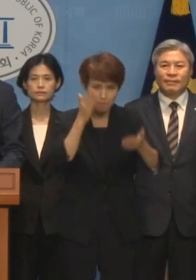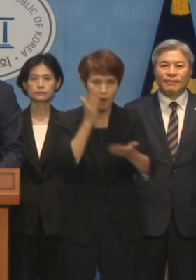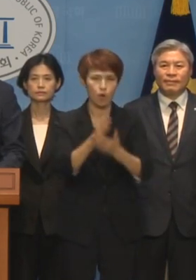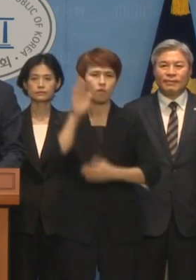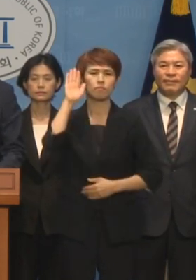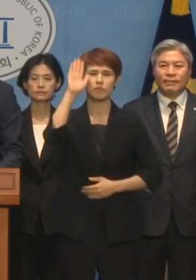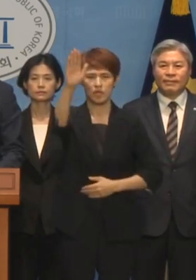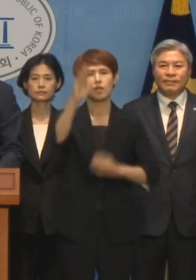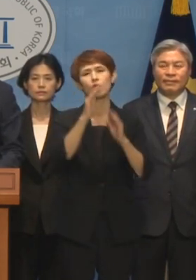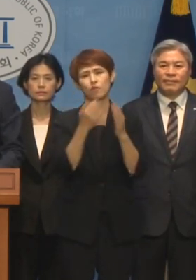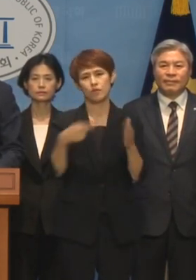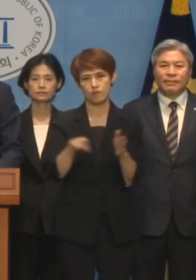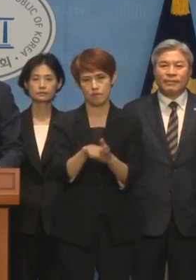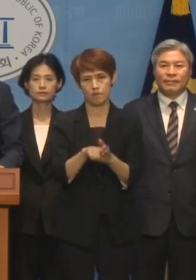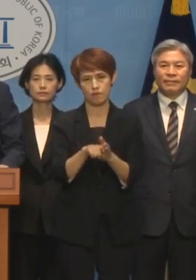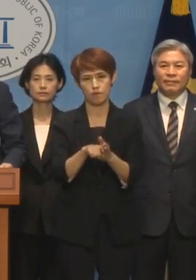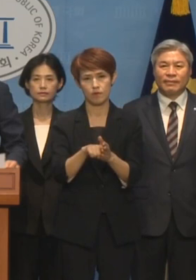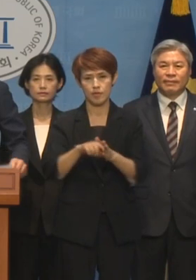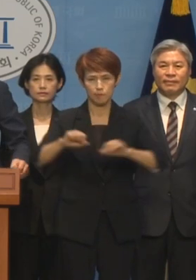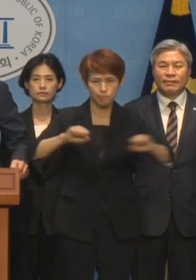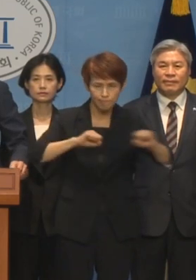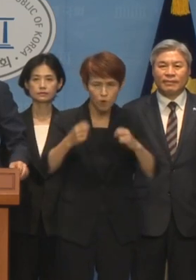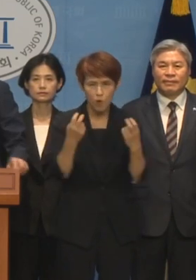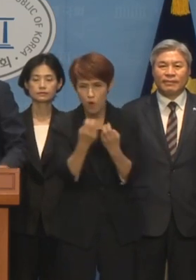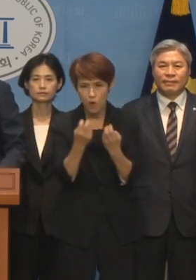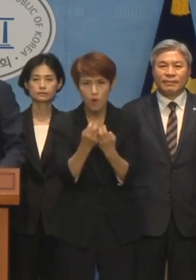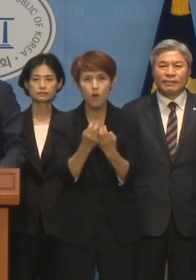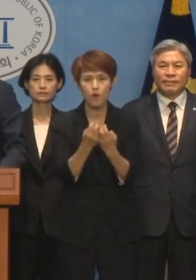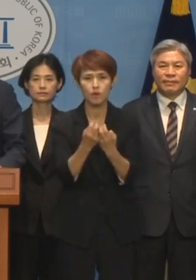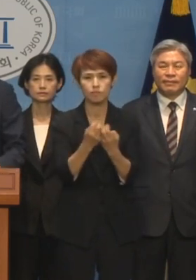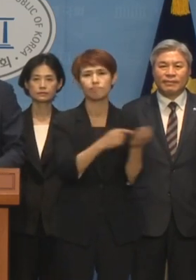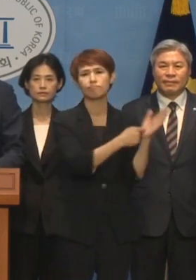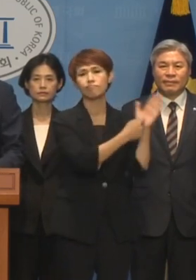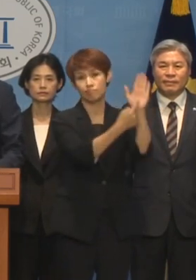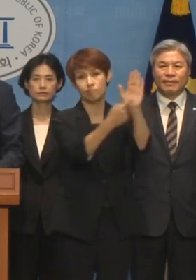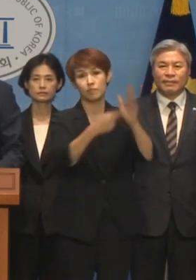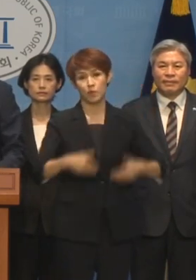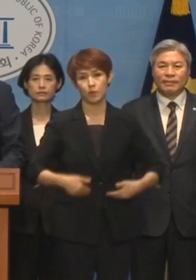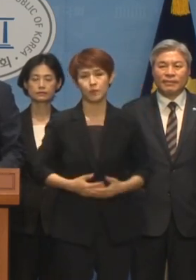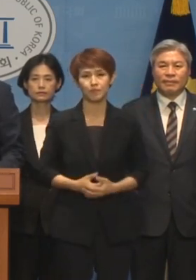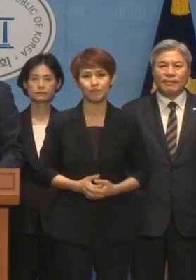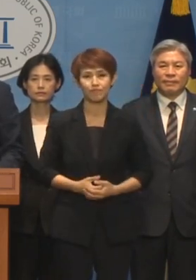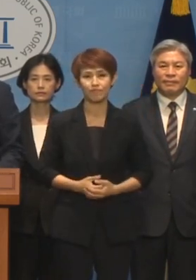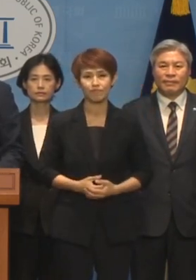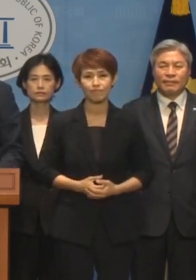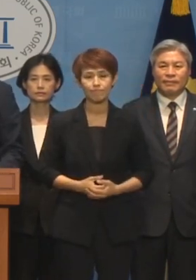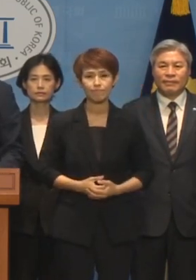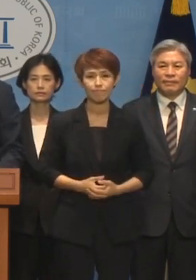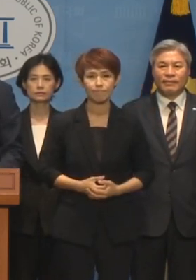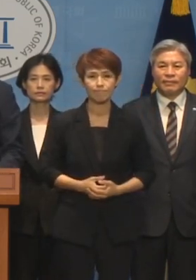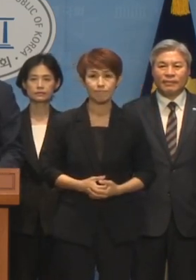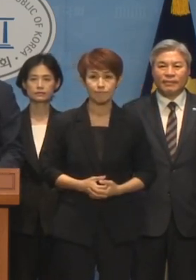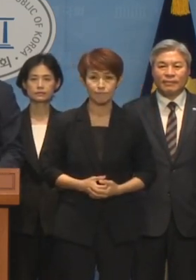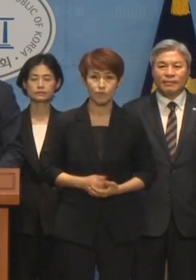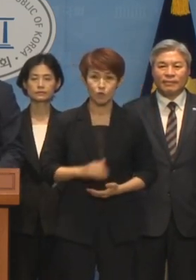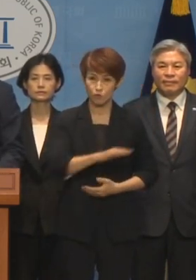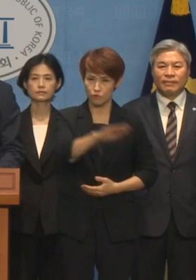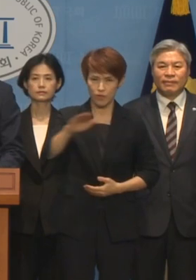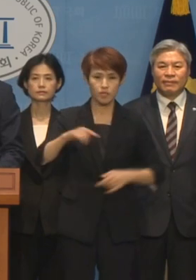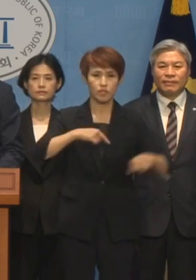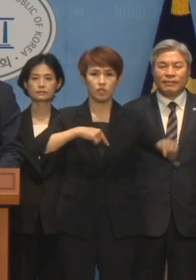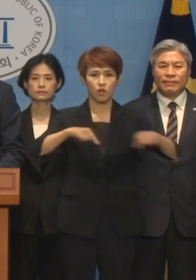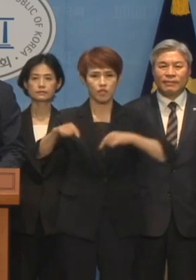세대를 위해서 우리가 나아갈 방향에 대해 밝혀야 합니다. 그러기 위해서 우리의